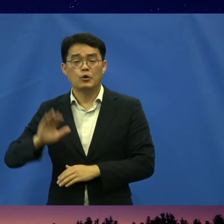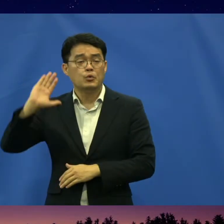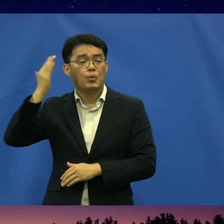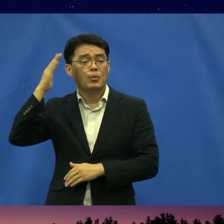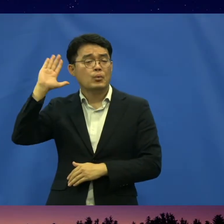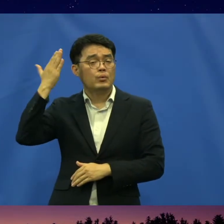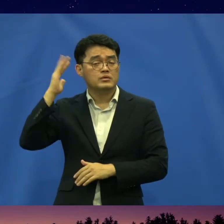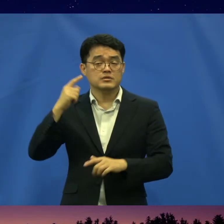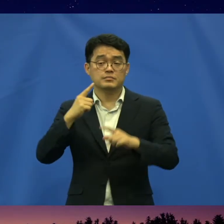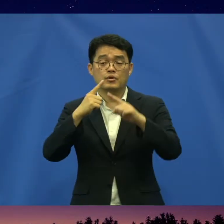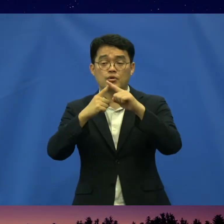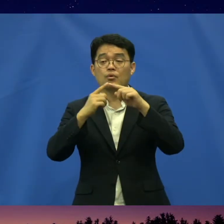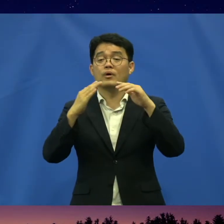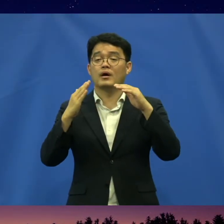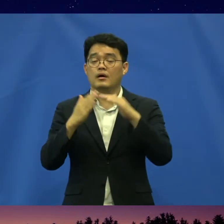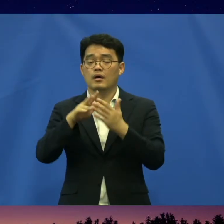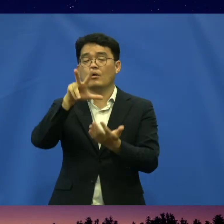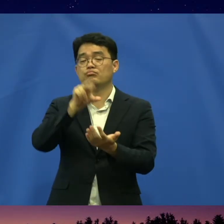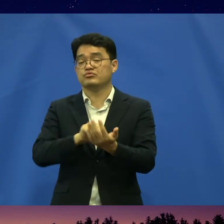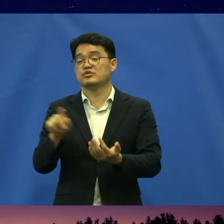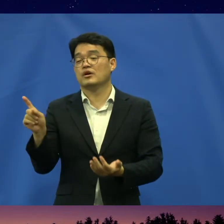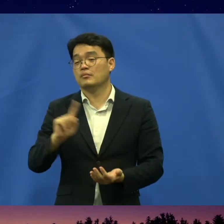쓸데없는 논쟁으로 세월을 다 보내요.